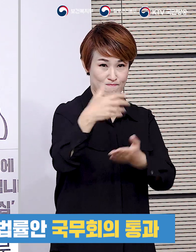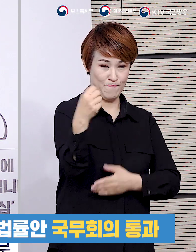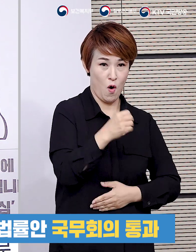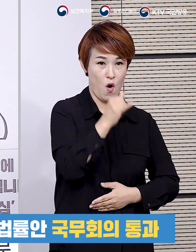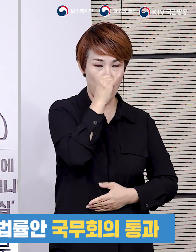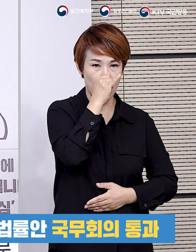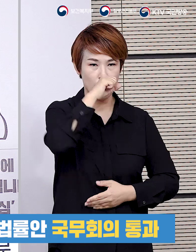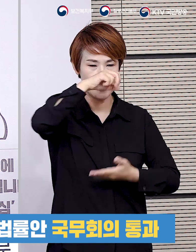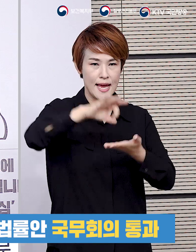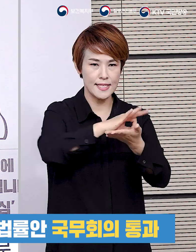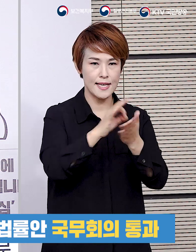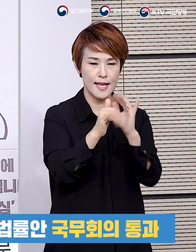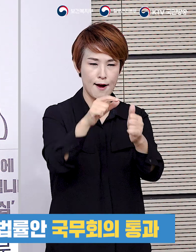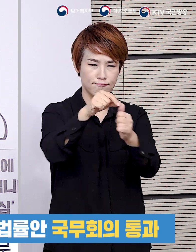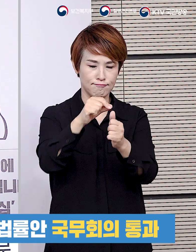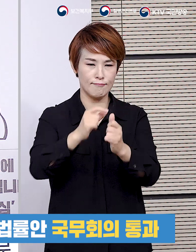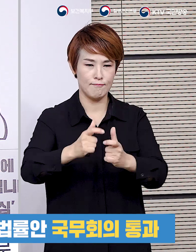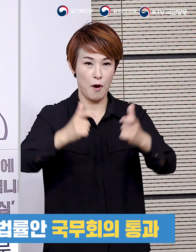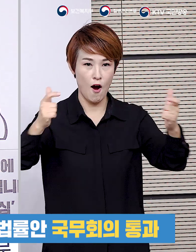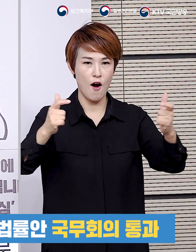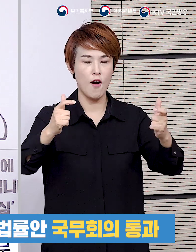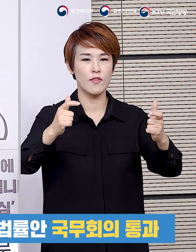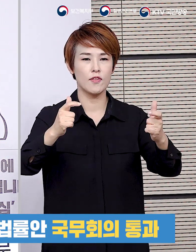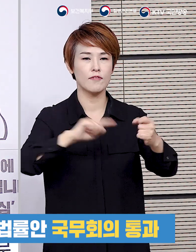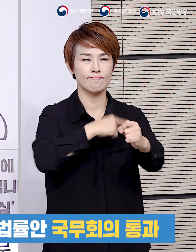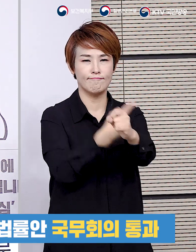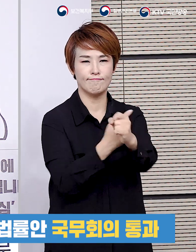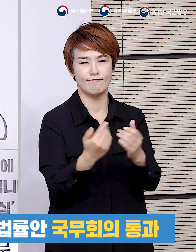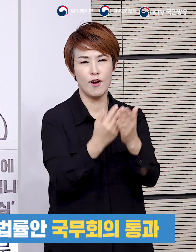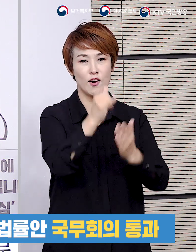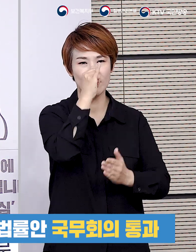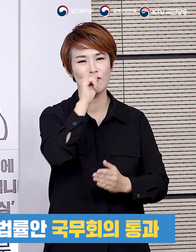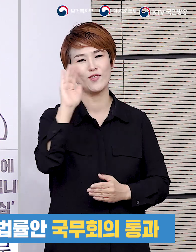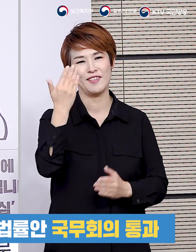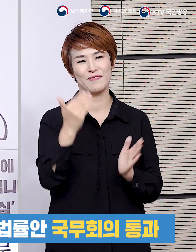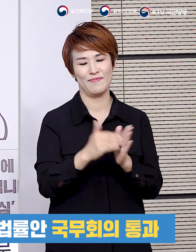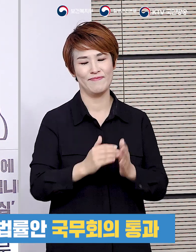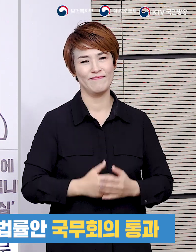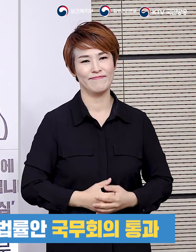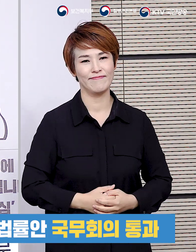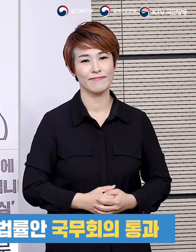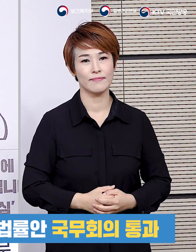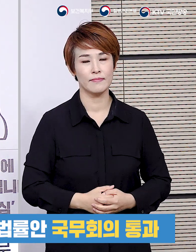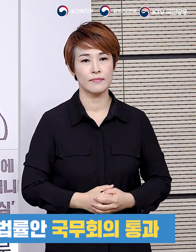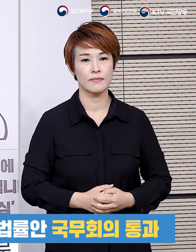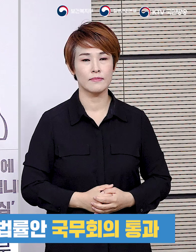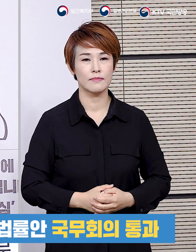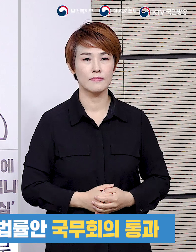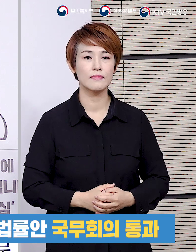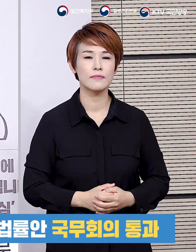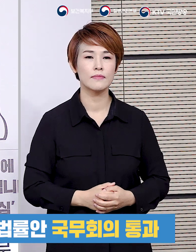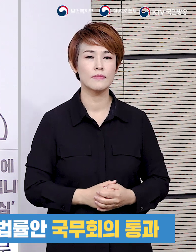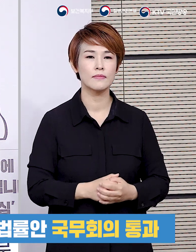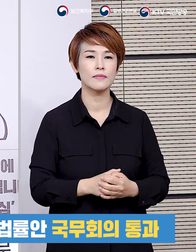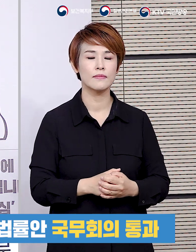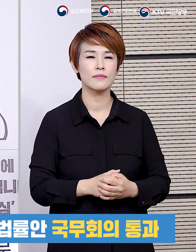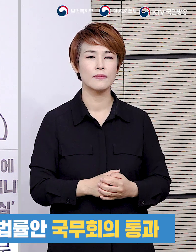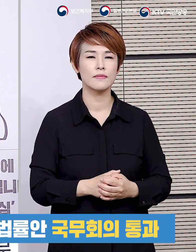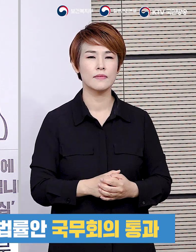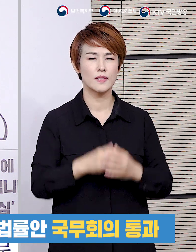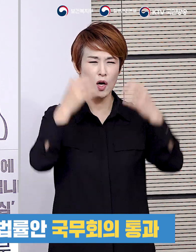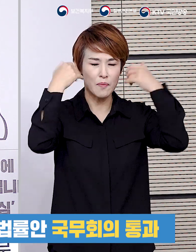예산을 확충해서 역량을 더 강화할 수 있게 되었습니다. 하반기에 발생할 수